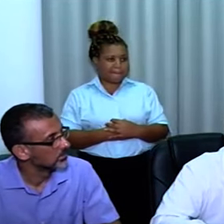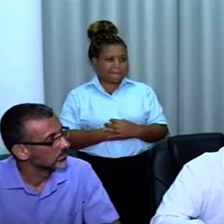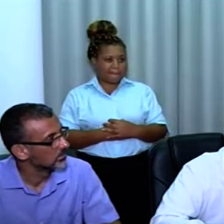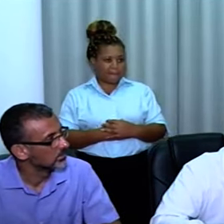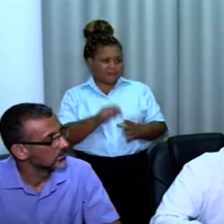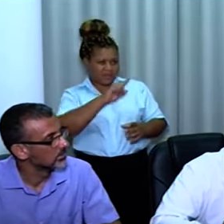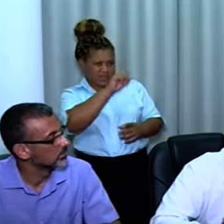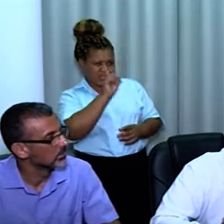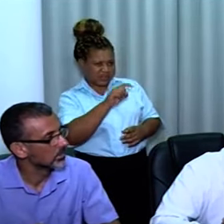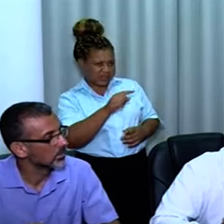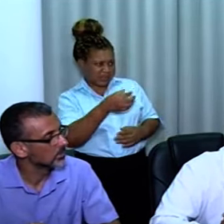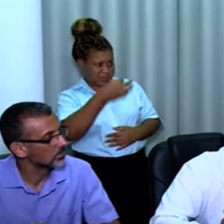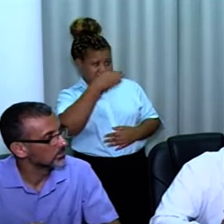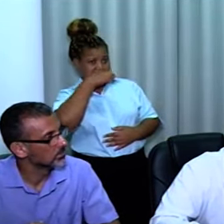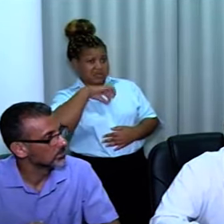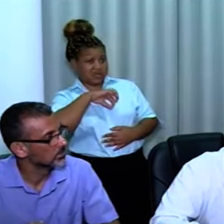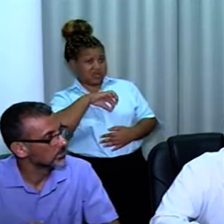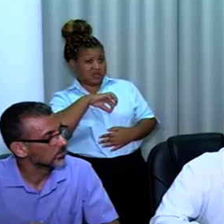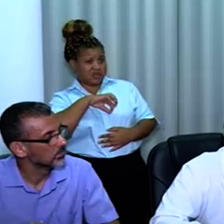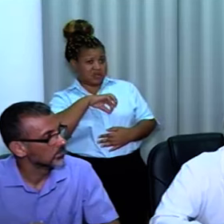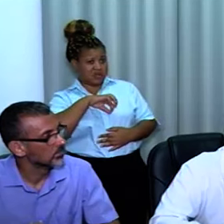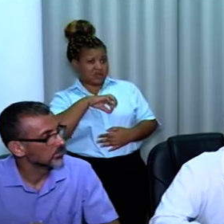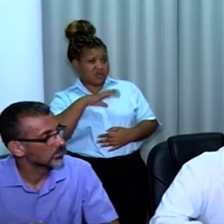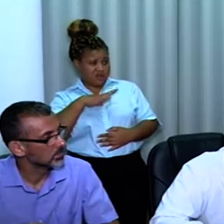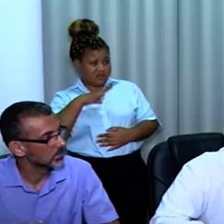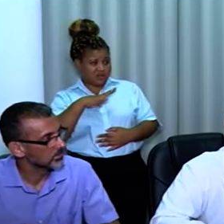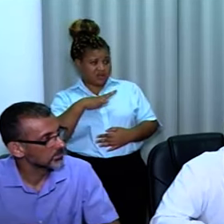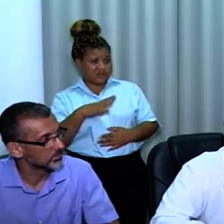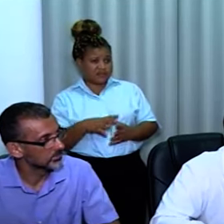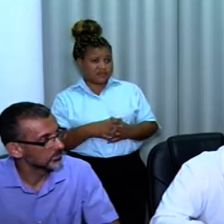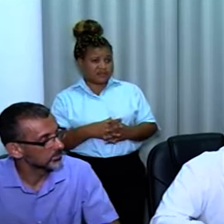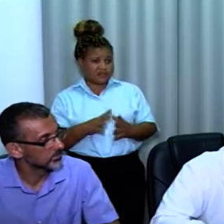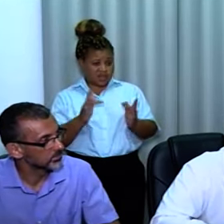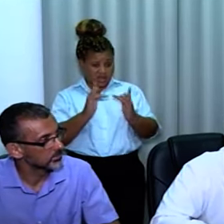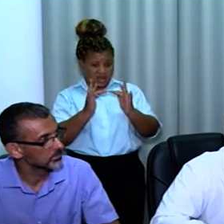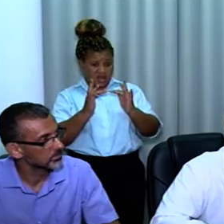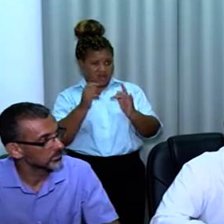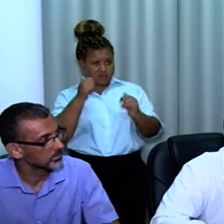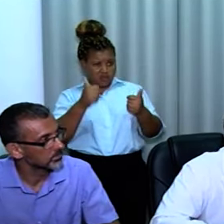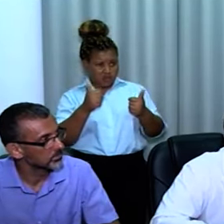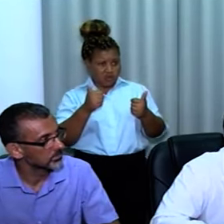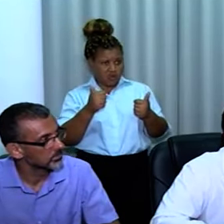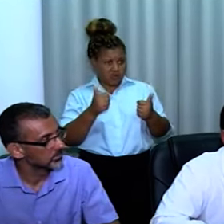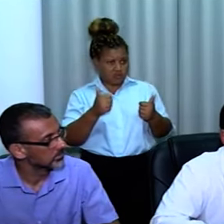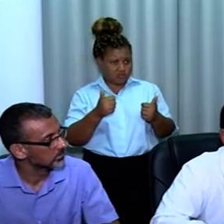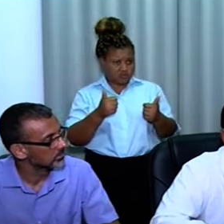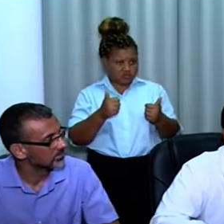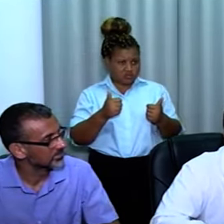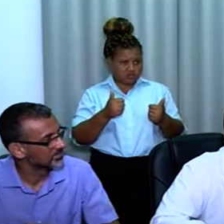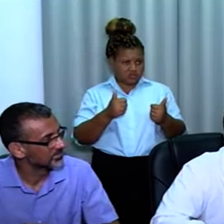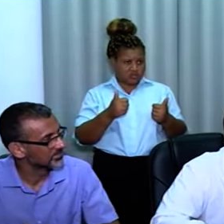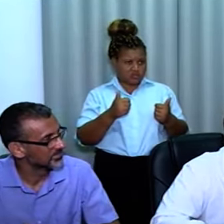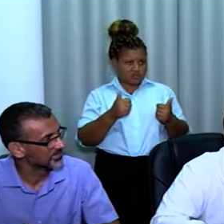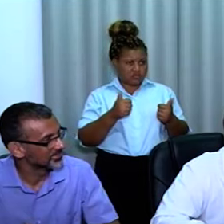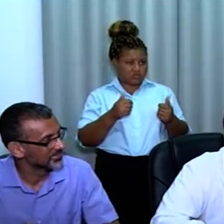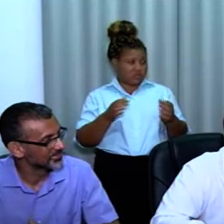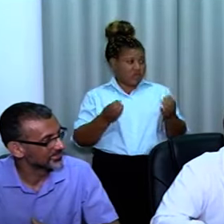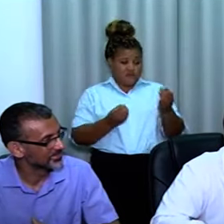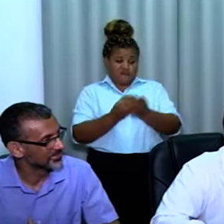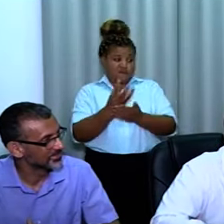monde. Est-ce qu'on combien nous pas information officielle sorti côté bonne source officielle nous bien vérifier depuis 3h matin est-ce qu'on pourrait ça se